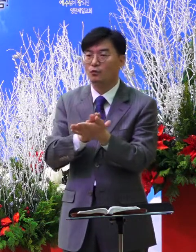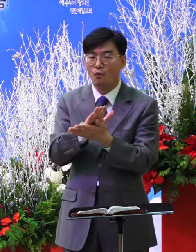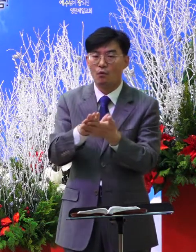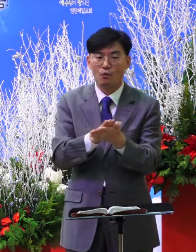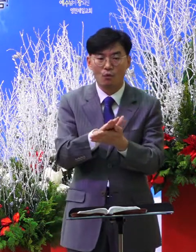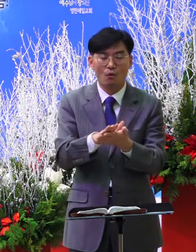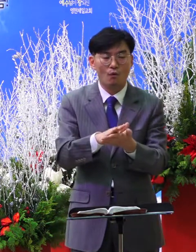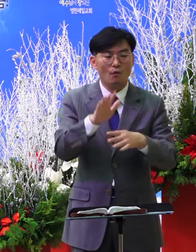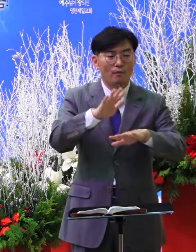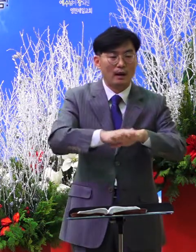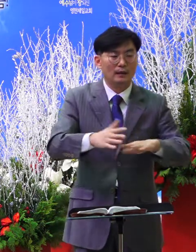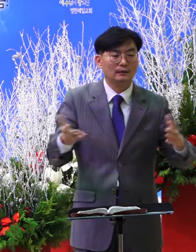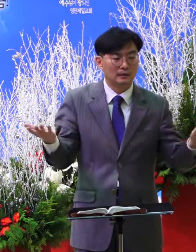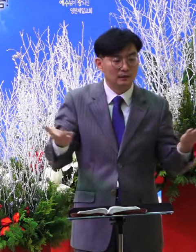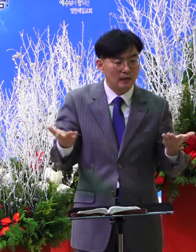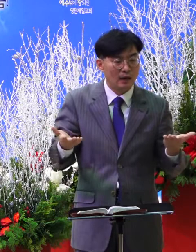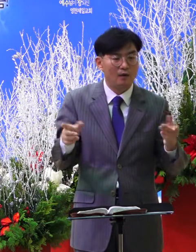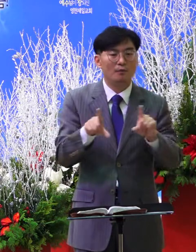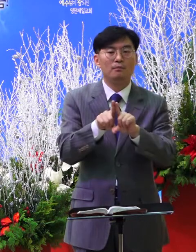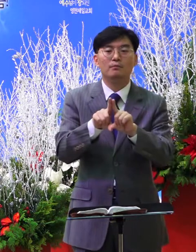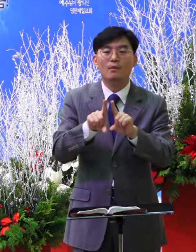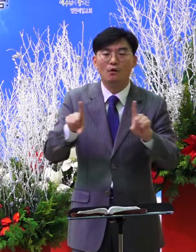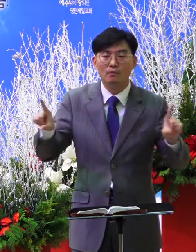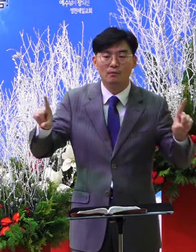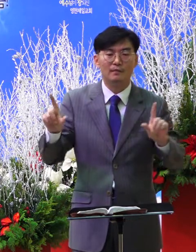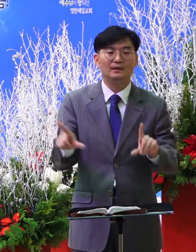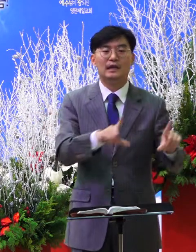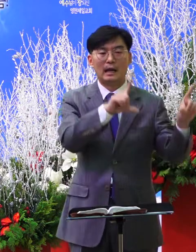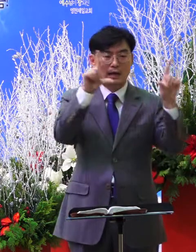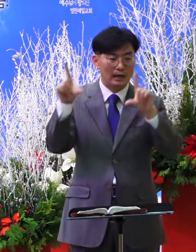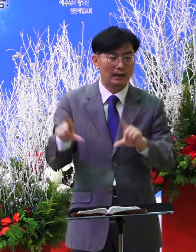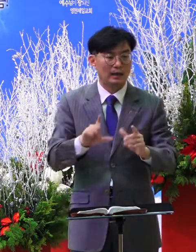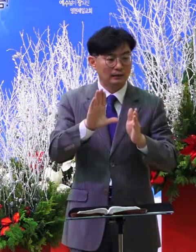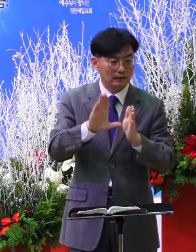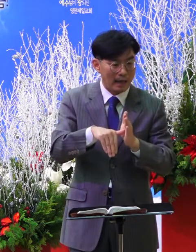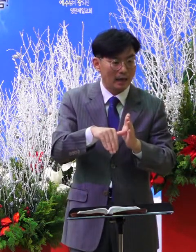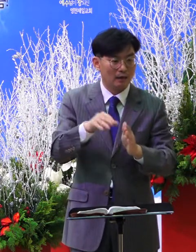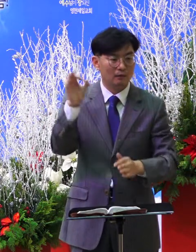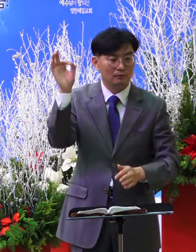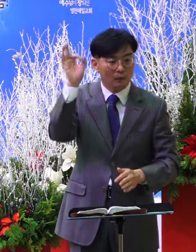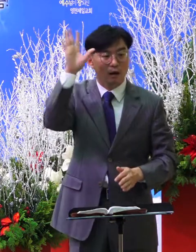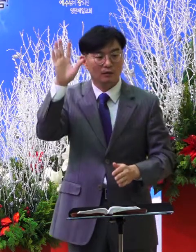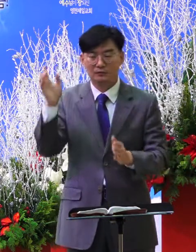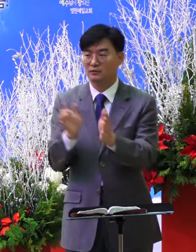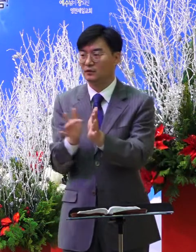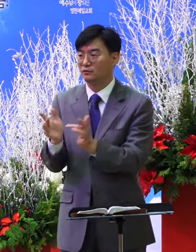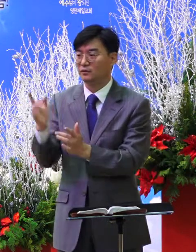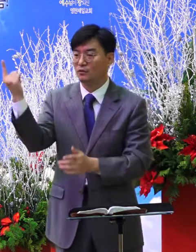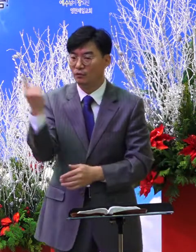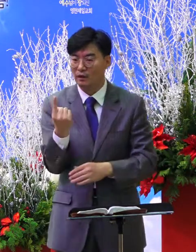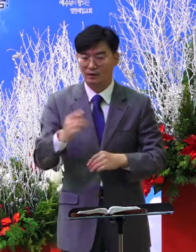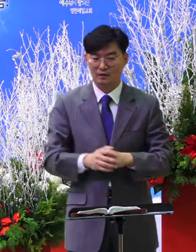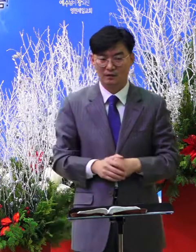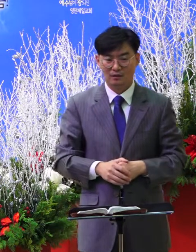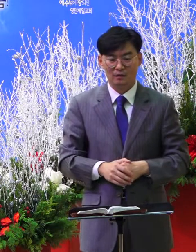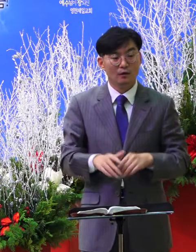메고 맷돌질에 빠져서 주님이 다시 오실 날을 준비하지 못한 것입니다.